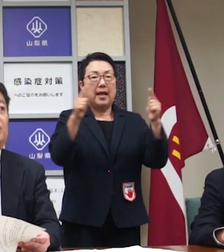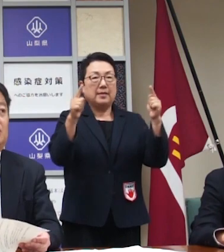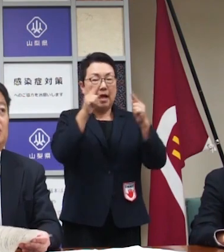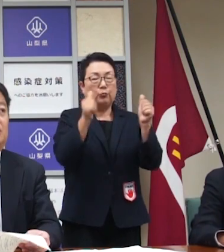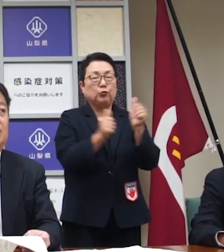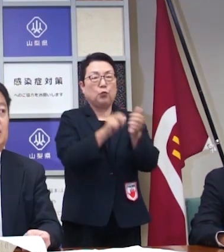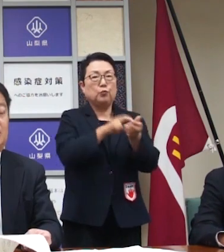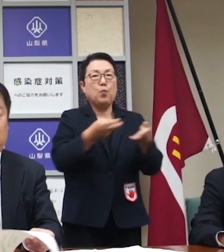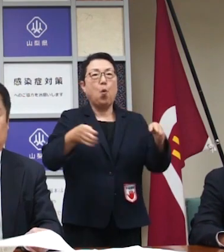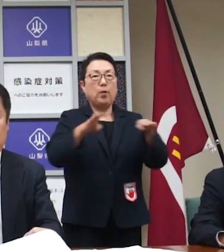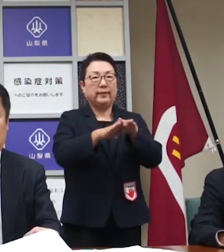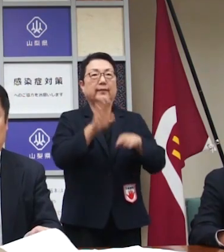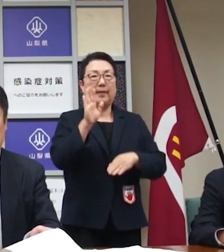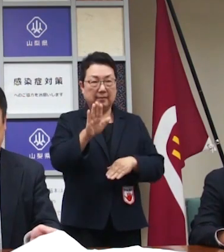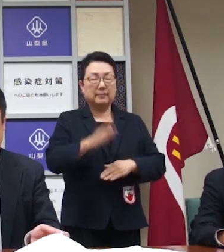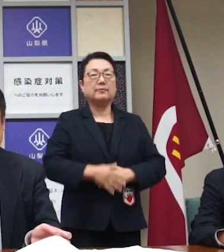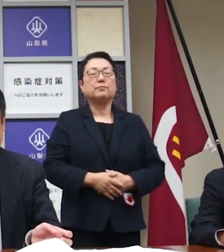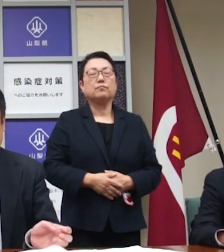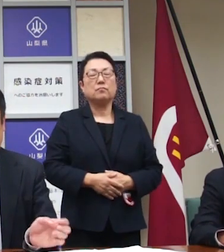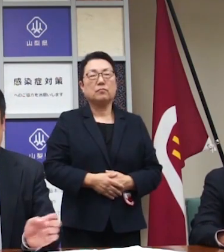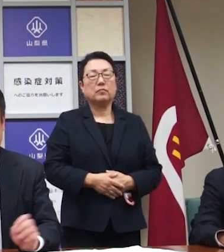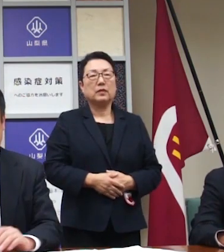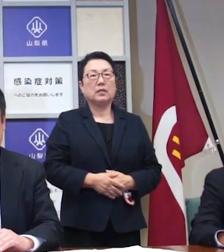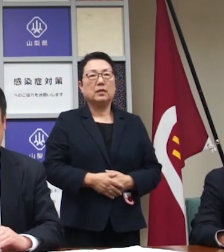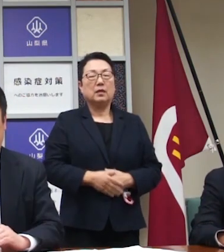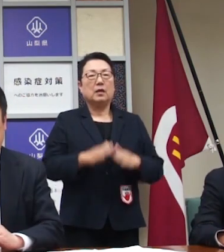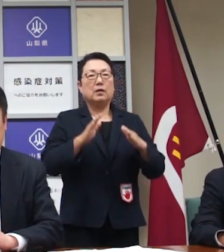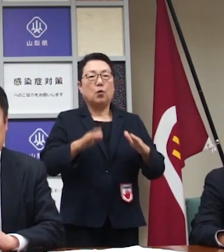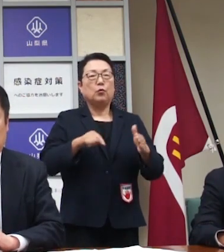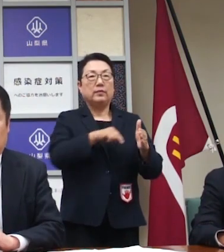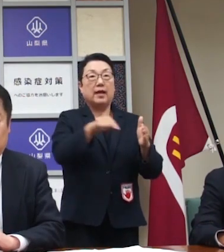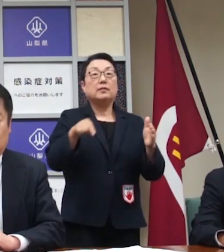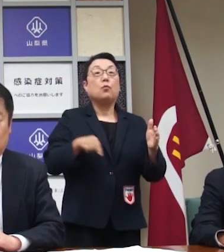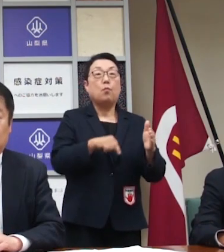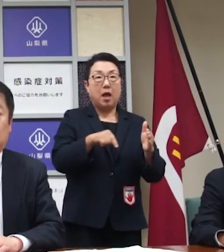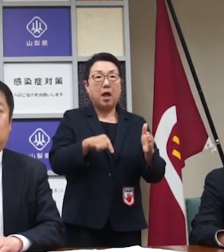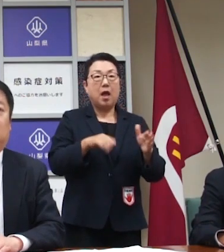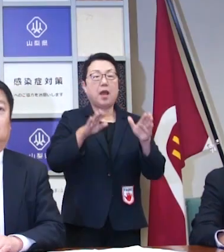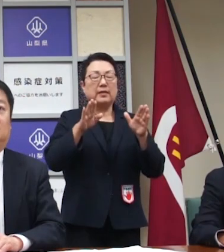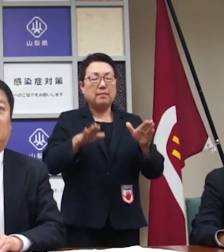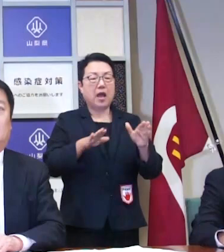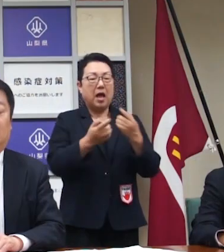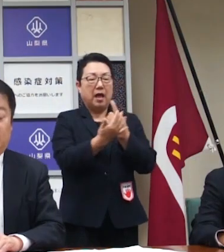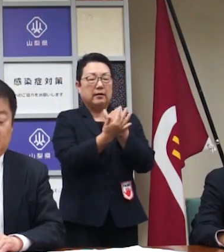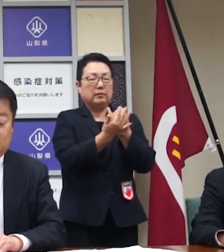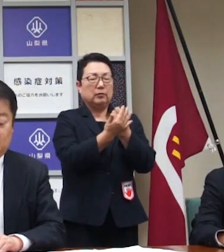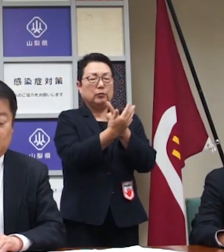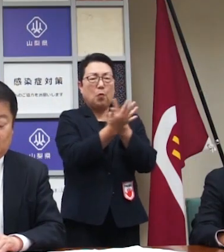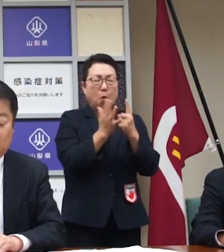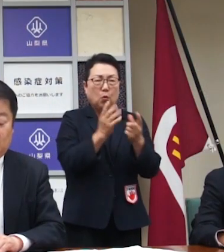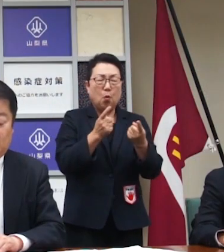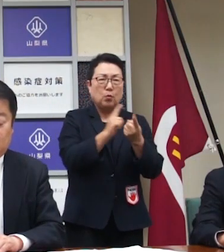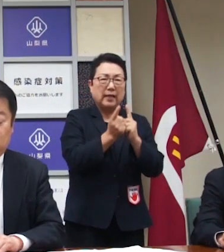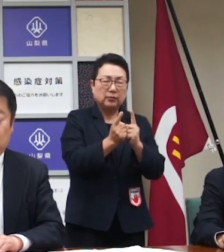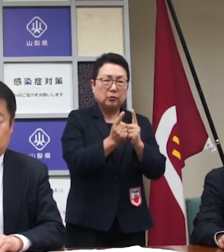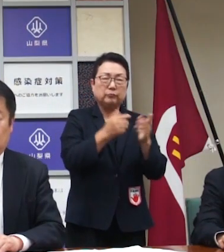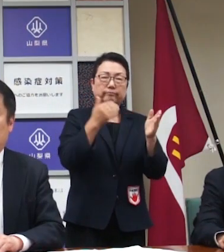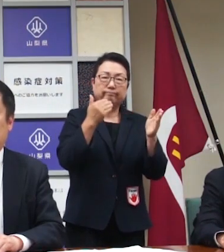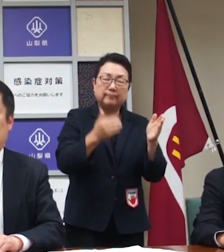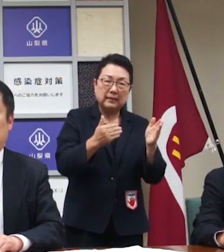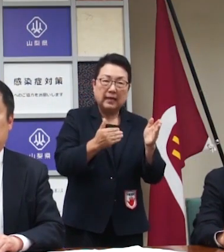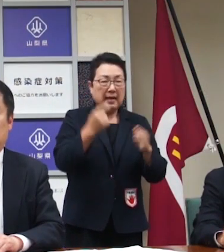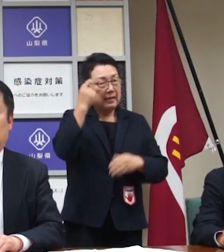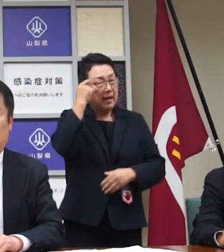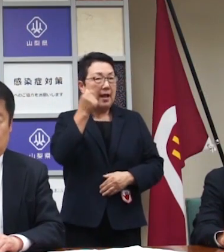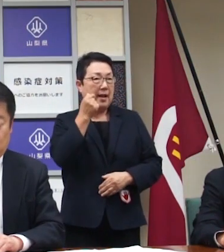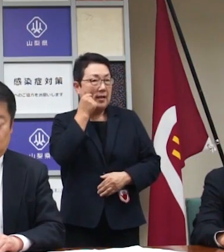附属病院であります。本件につきましては現時点では濃厚接触は考えにくいものの、引き続き